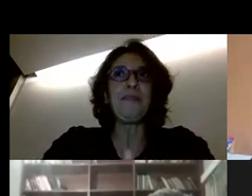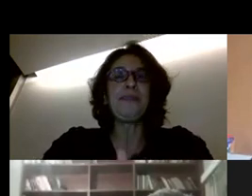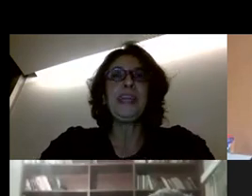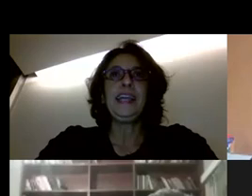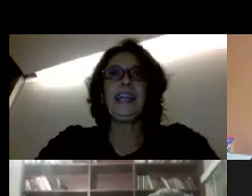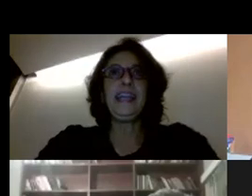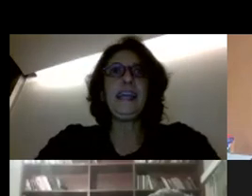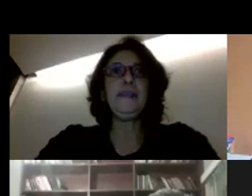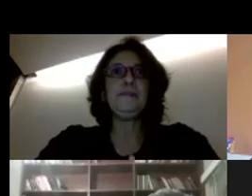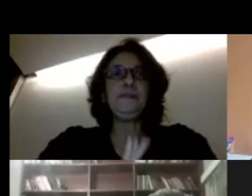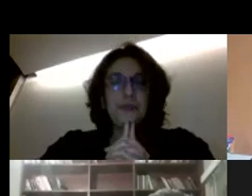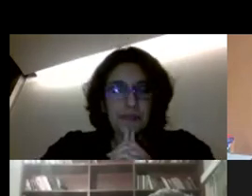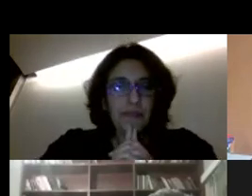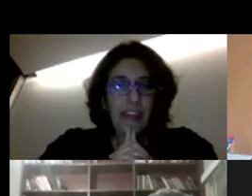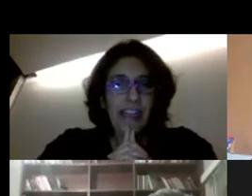levantada. una mano?